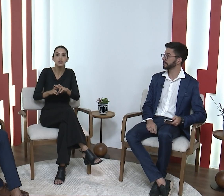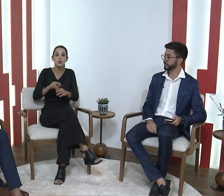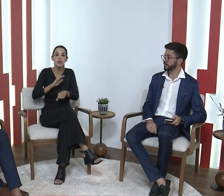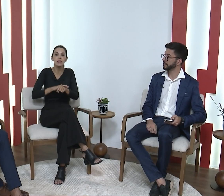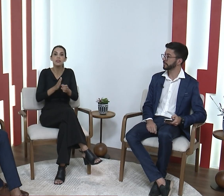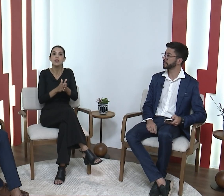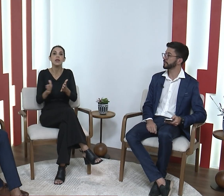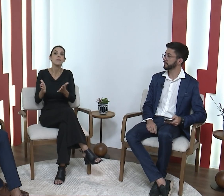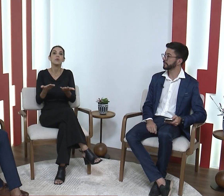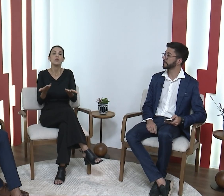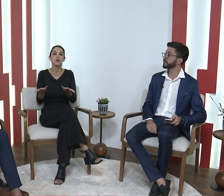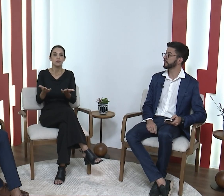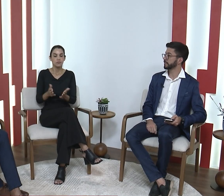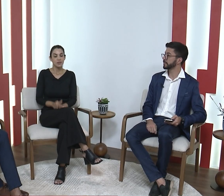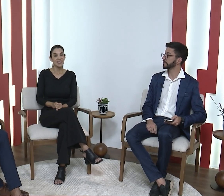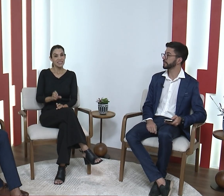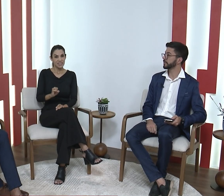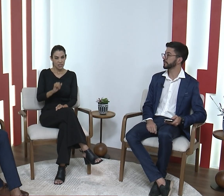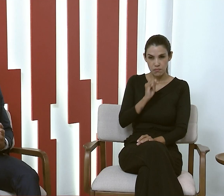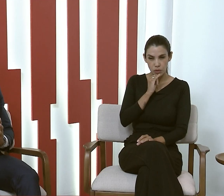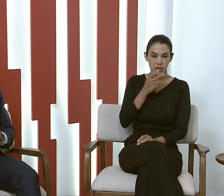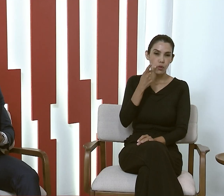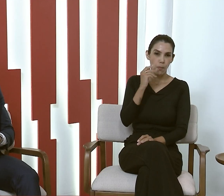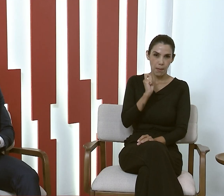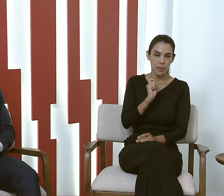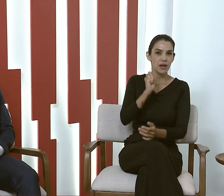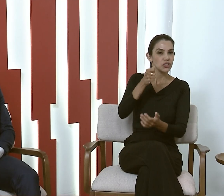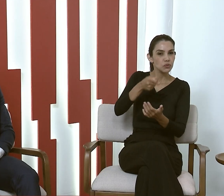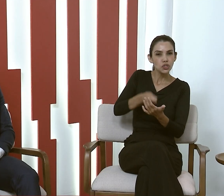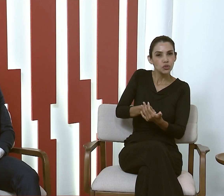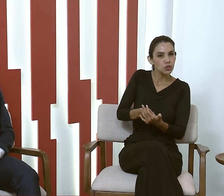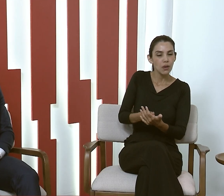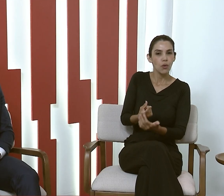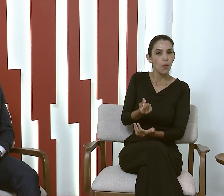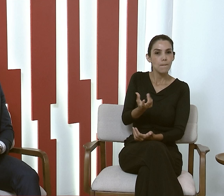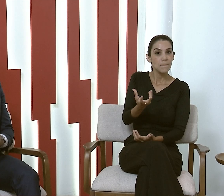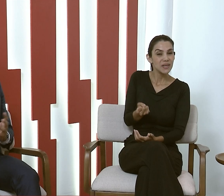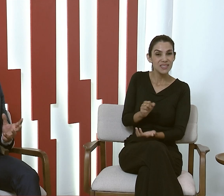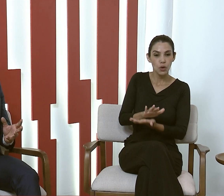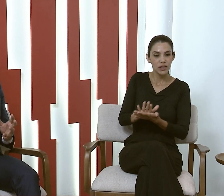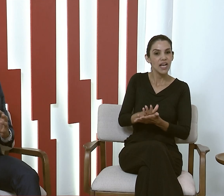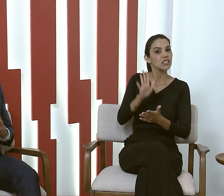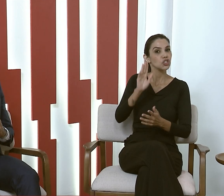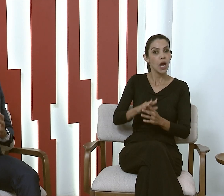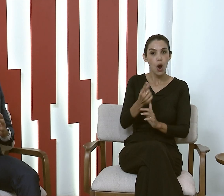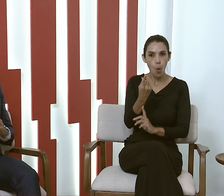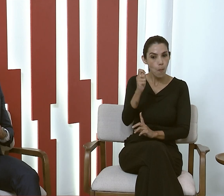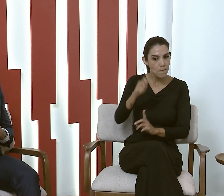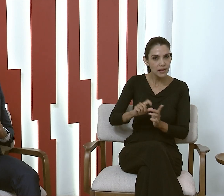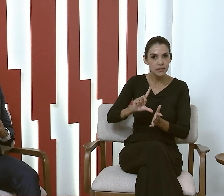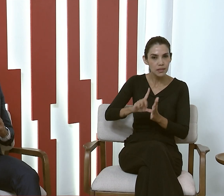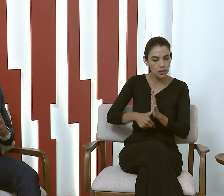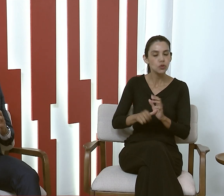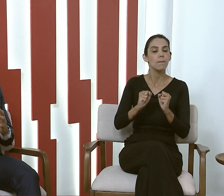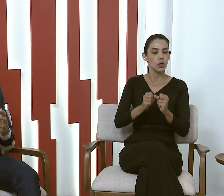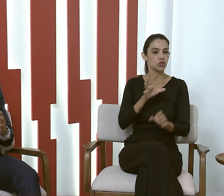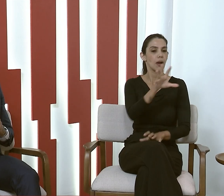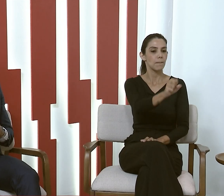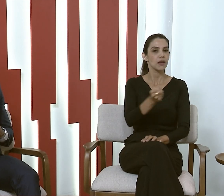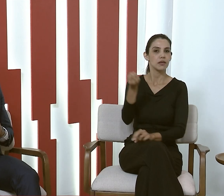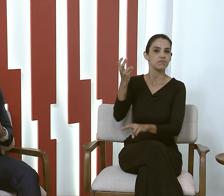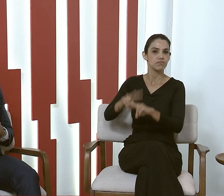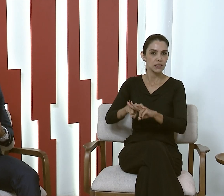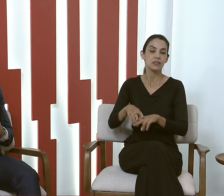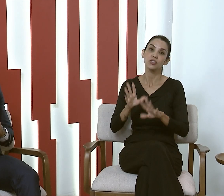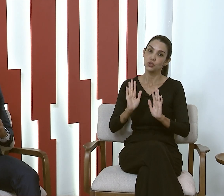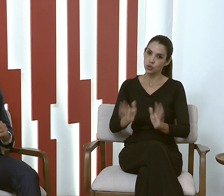já pode executar a pensão com pedido de prisão. Existem alguns juízes que se divergem